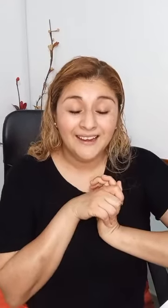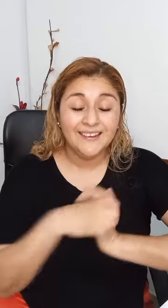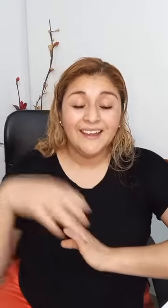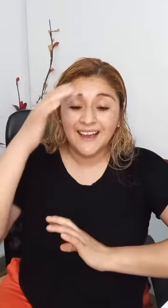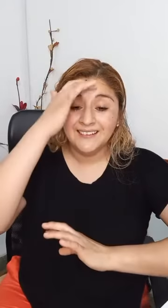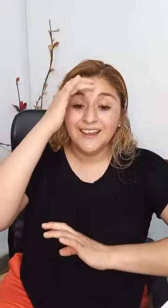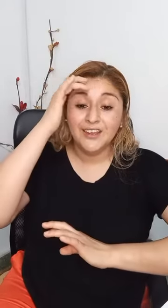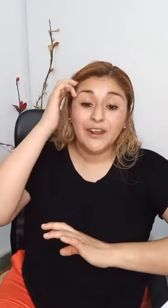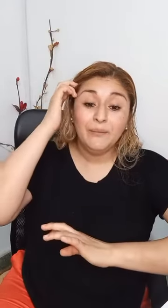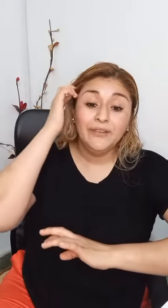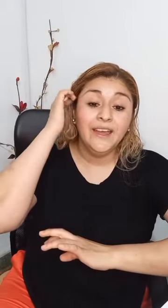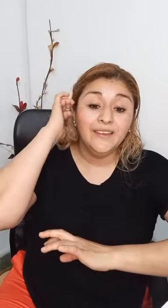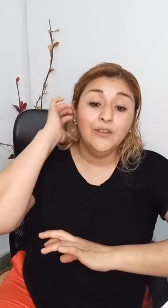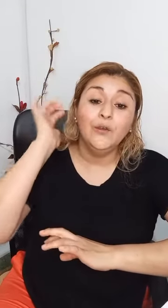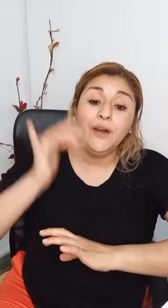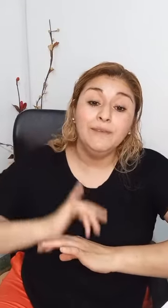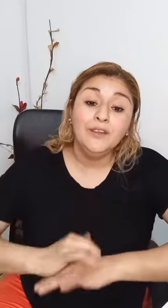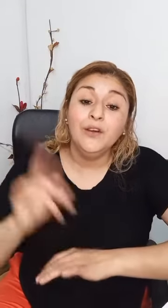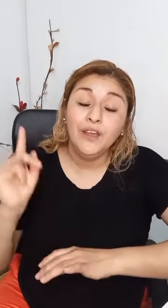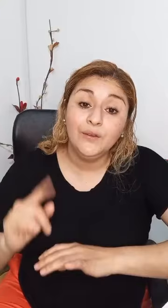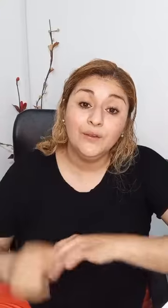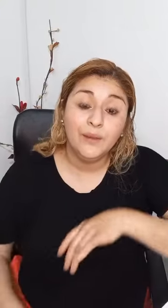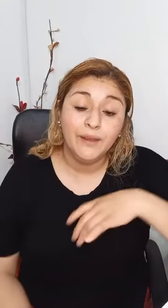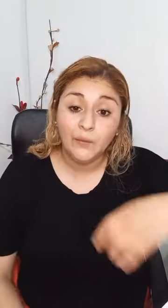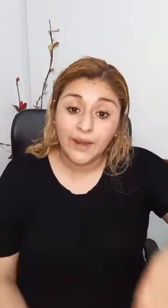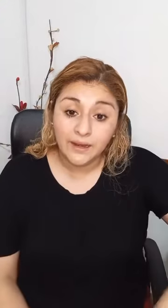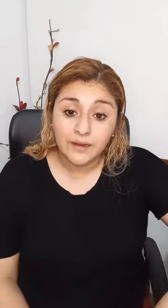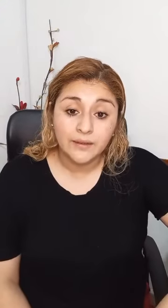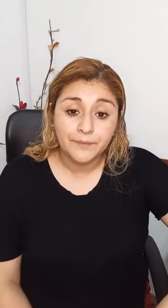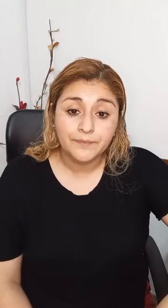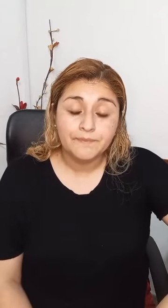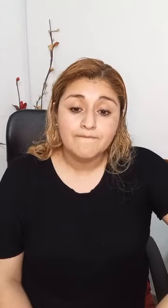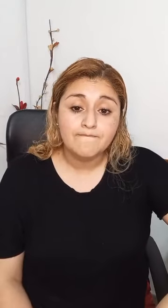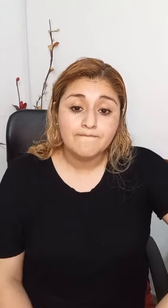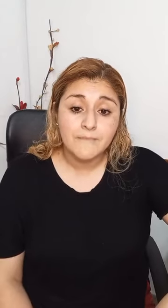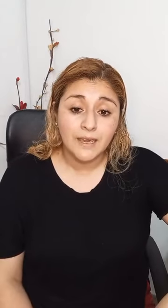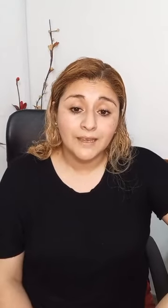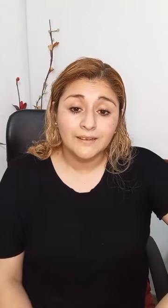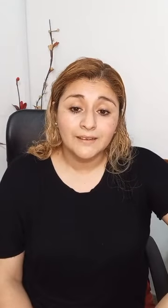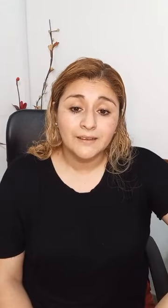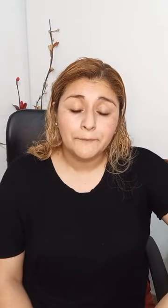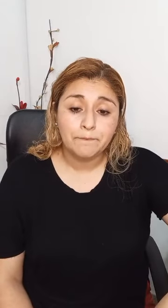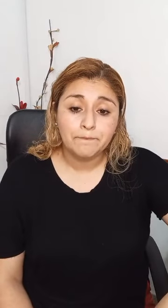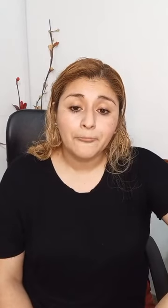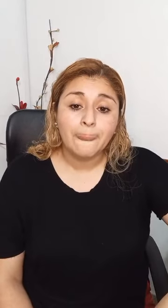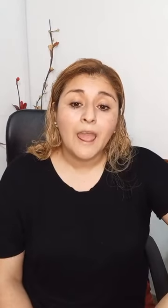Bien, ahí Sergio responde en todo ámbito, incluso en la espiritual. espiritual. Bien.